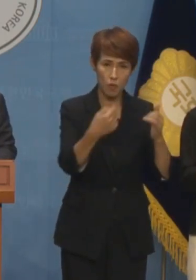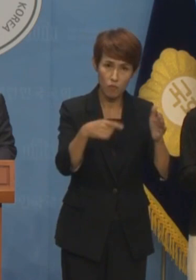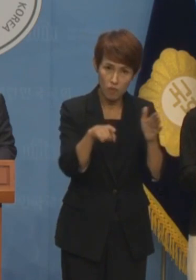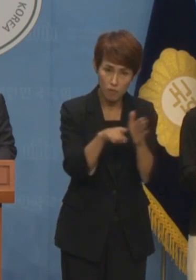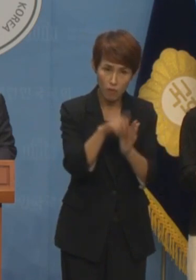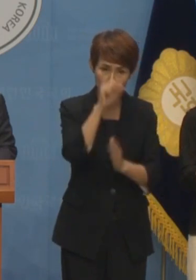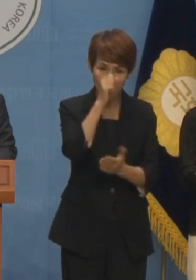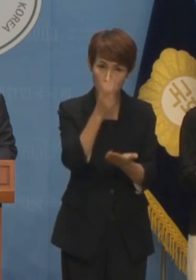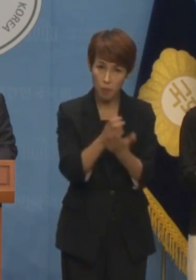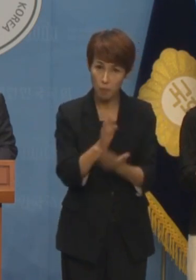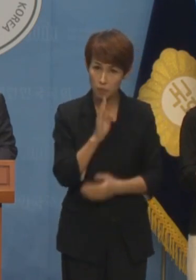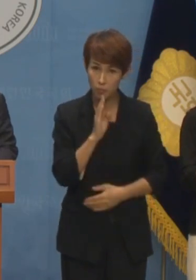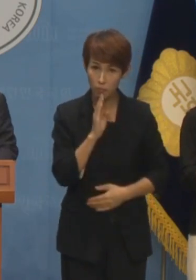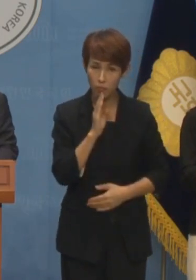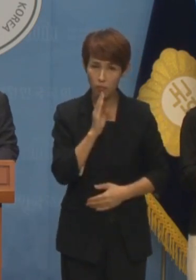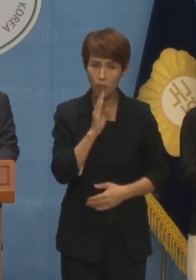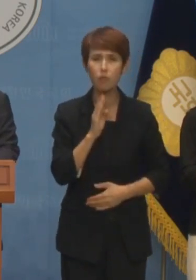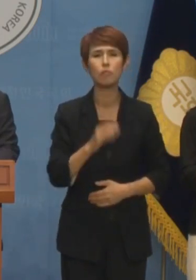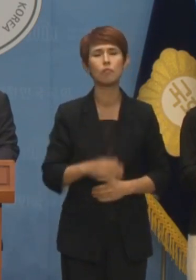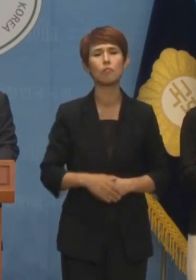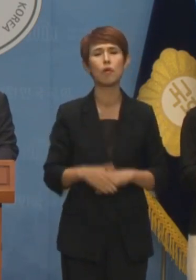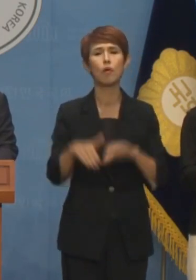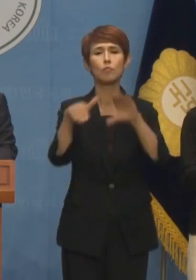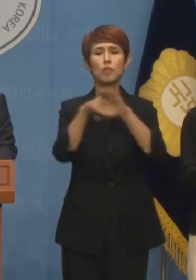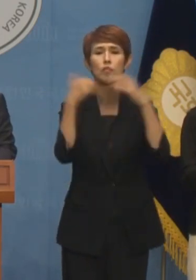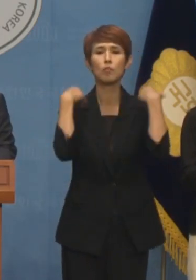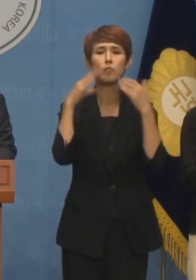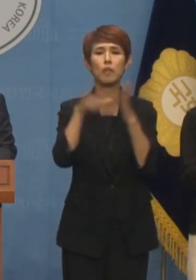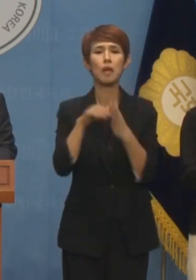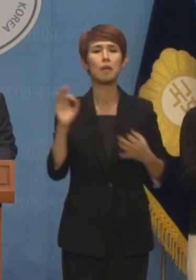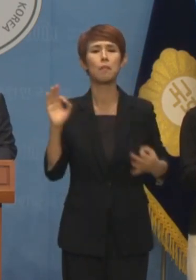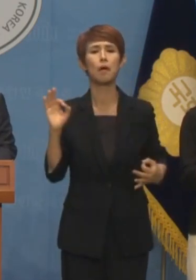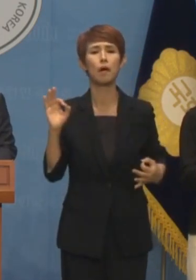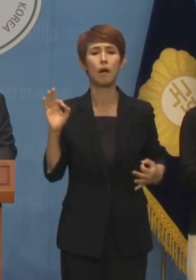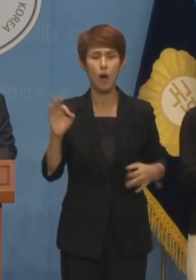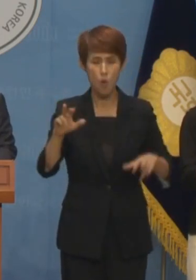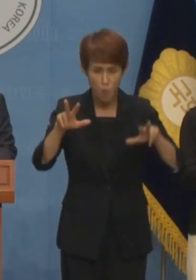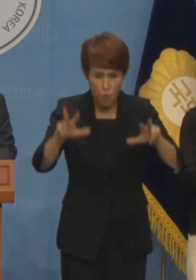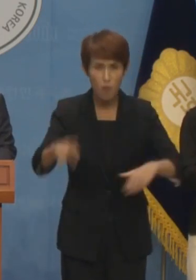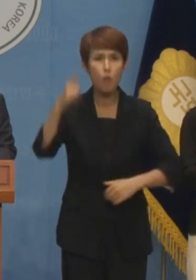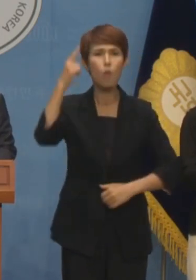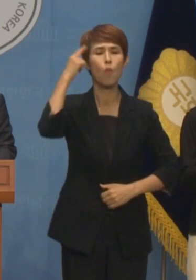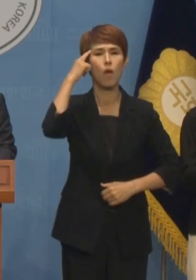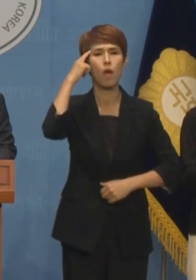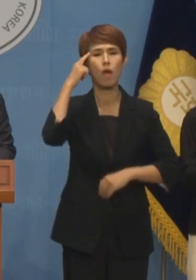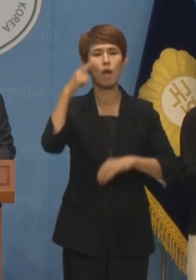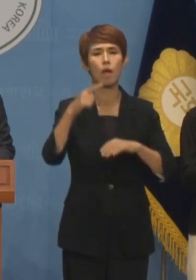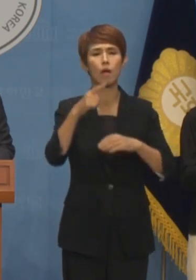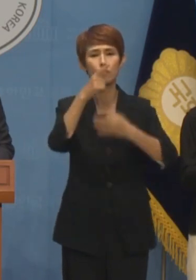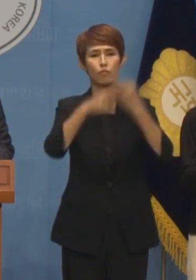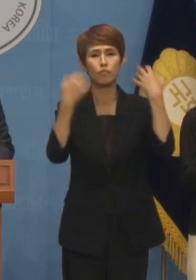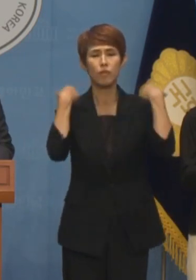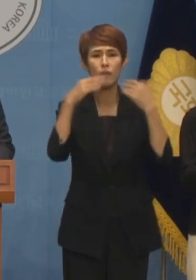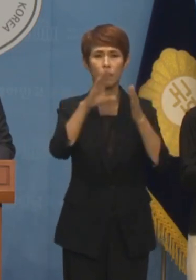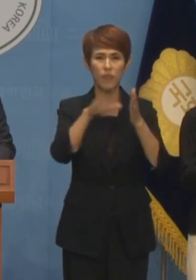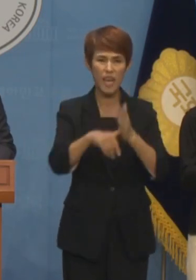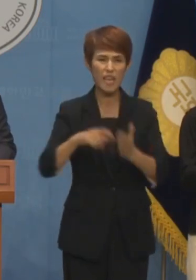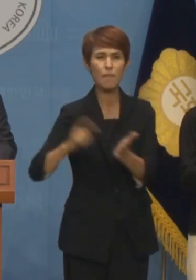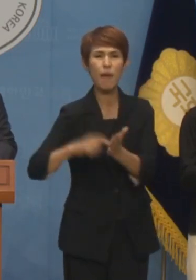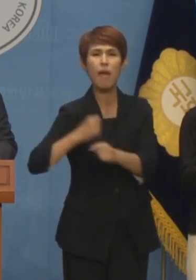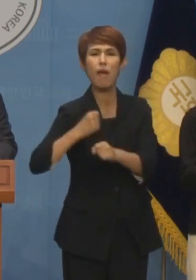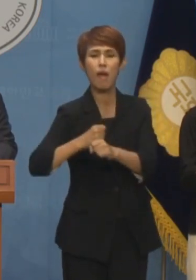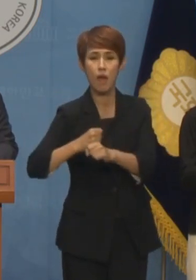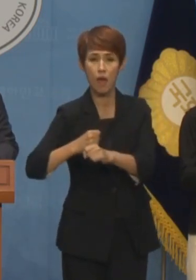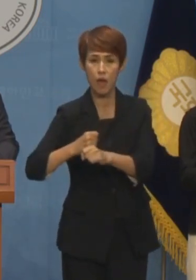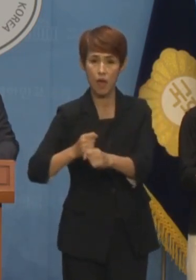좋은 법안이라면 지난 문재인 정부 때는 가만히 있다가 왜 지금 정부에서야 시급한 현안임을